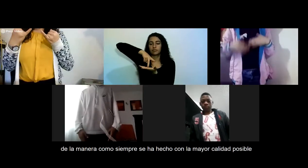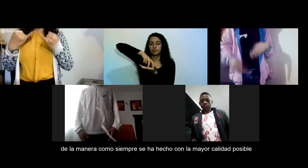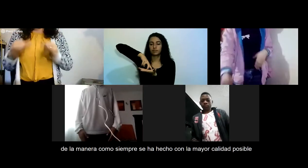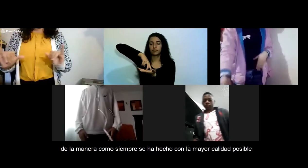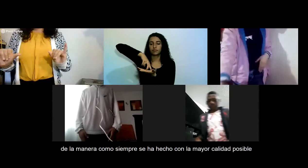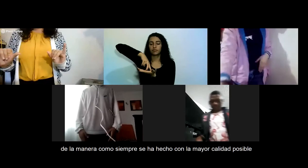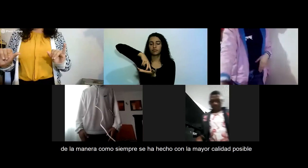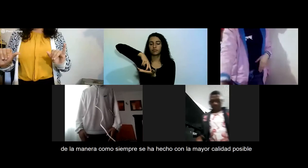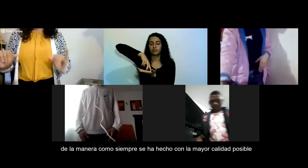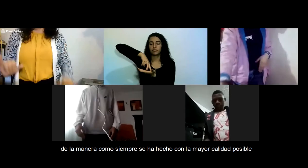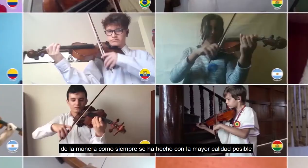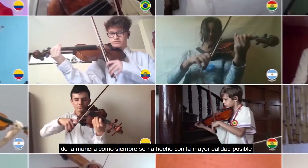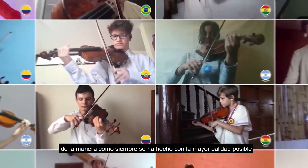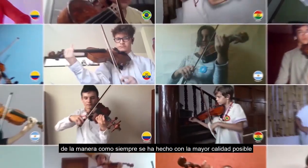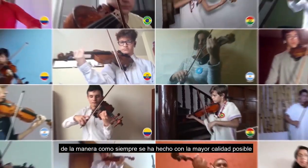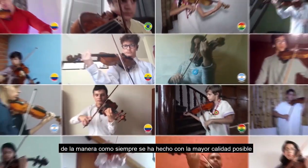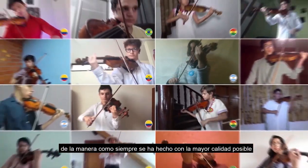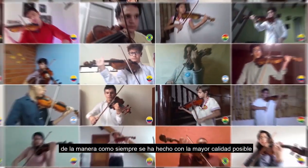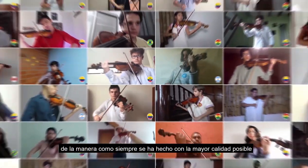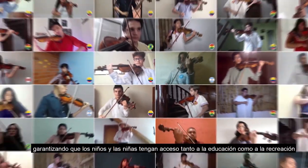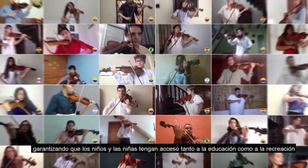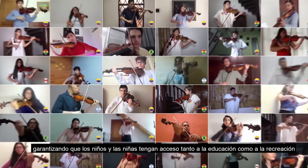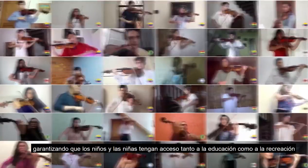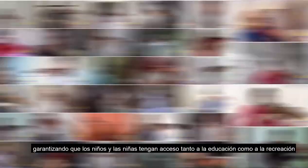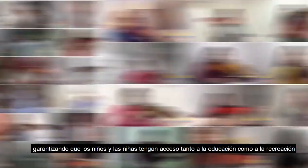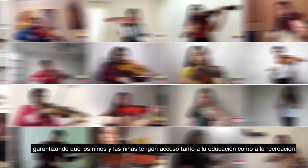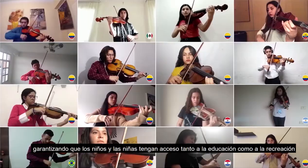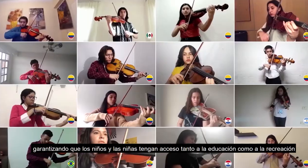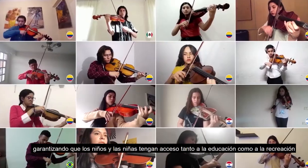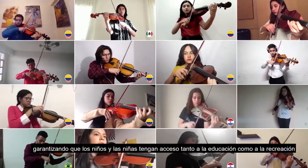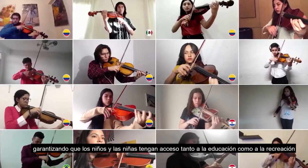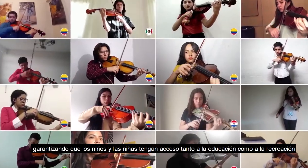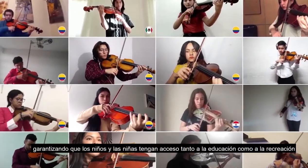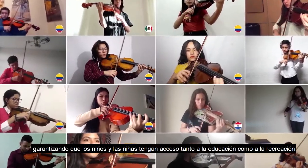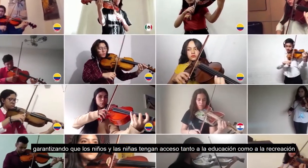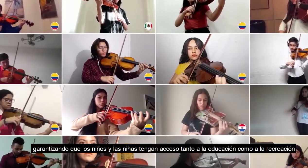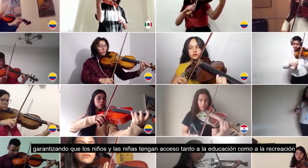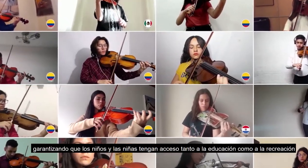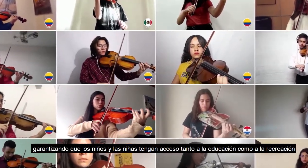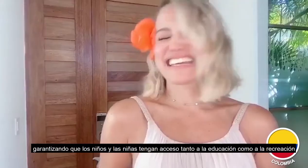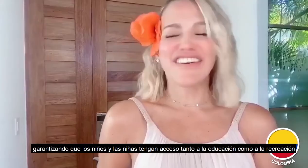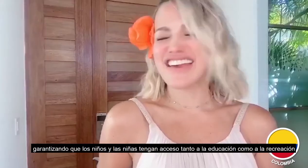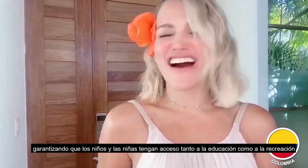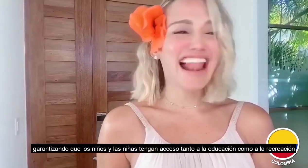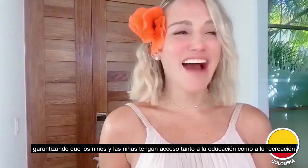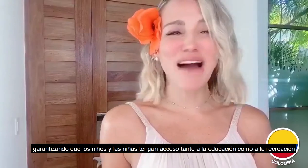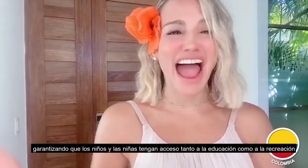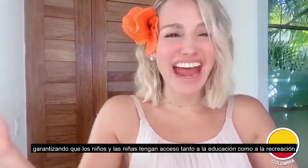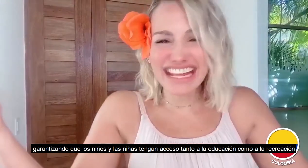como siempre se ha hecho, con la mayor calidad posible, garantizando que los niños y las niñas tengan acceso tanto a la educación como a la